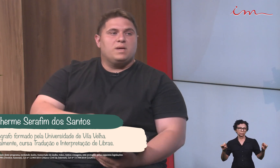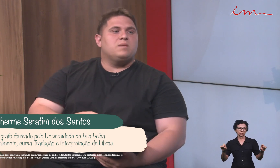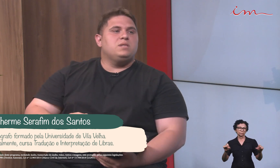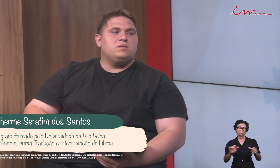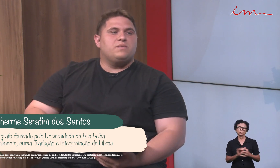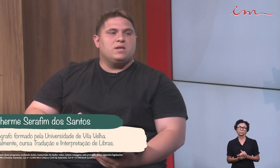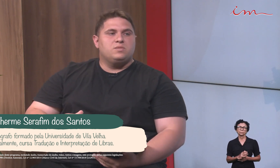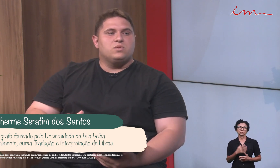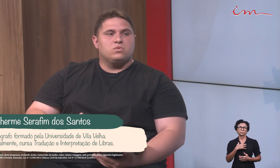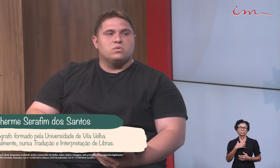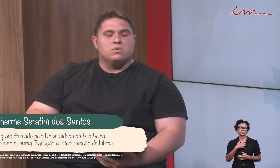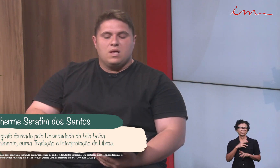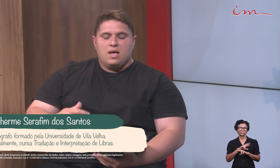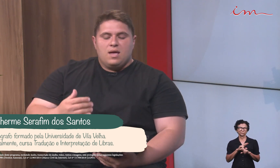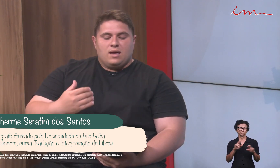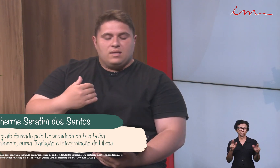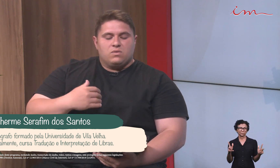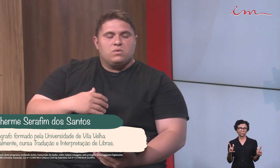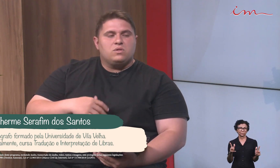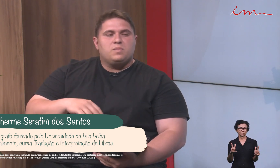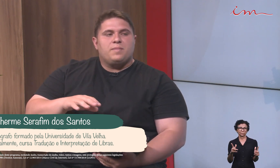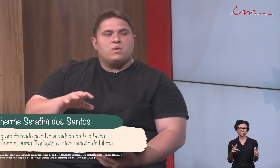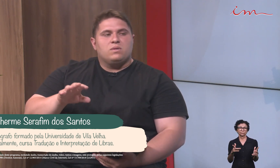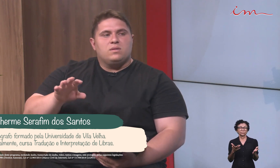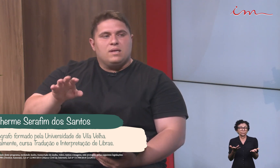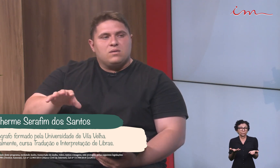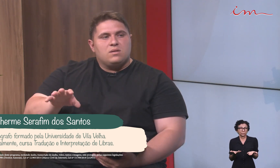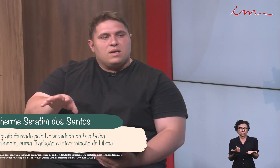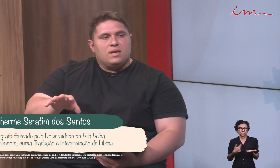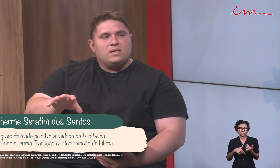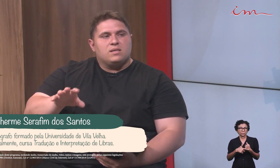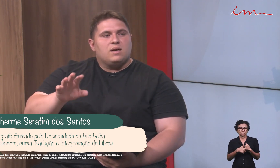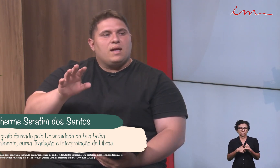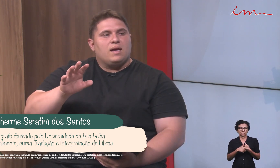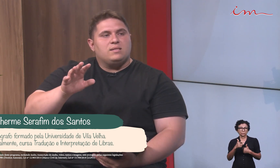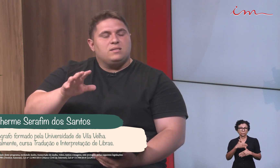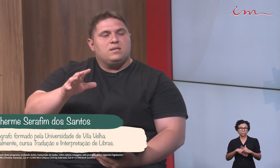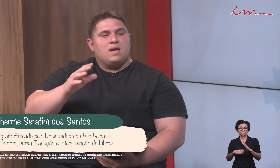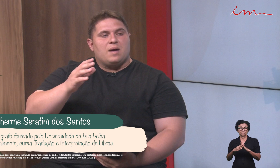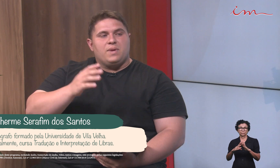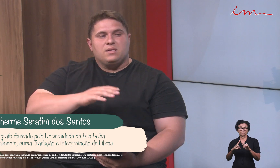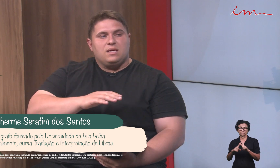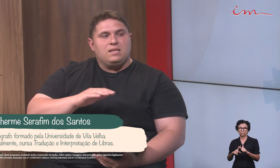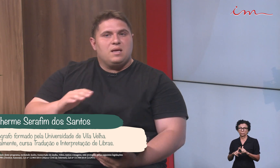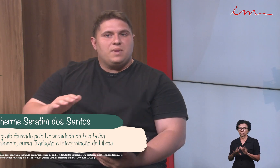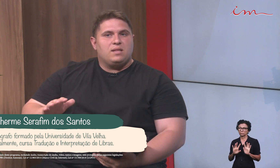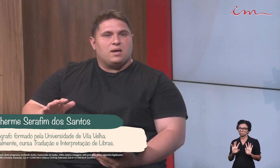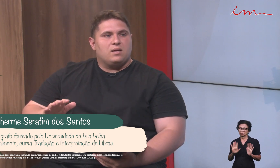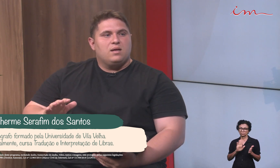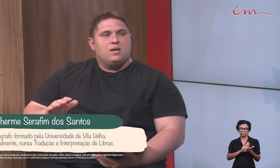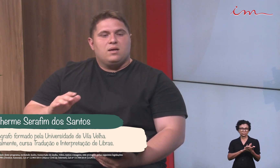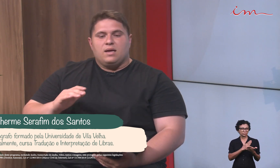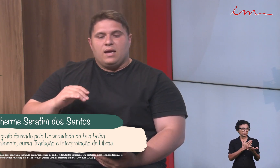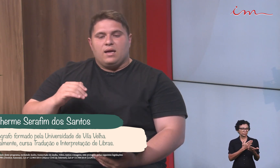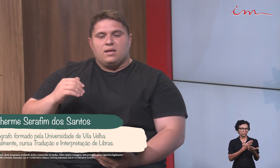sentido completamente diferente para o surdo. Então, o nosso papel dentro da igreja é a gente apenas